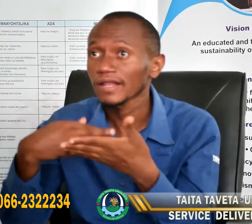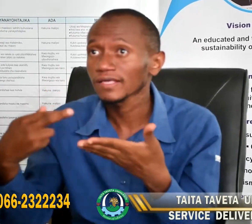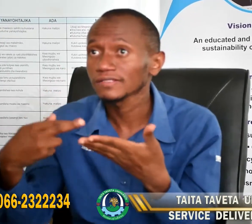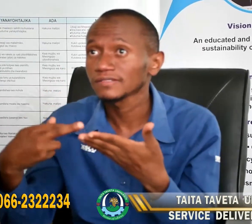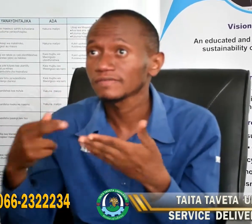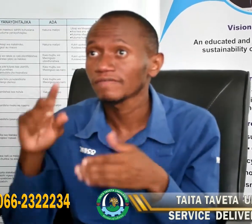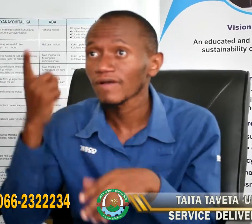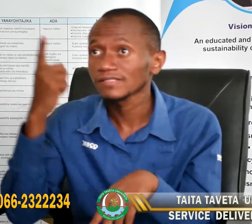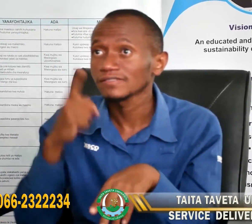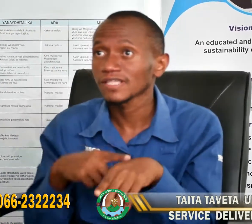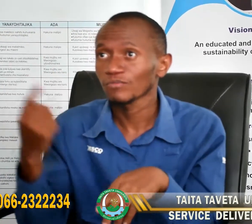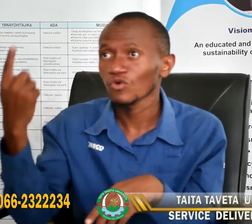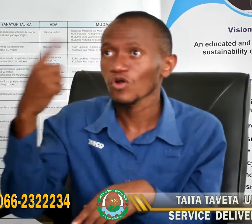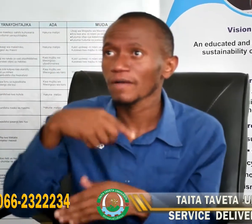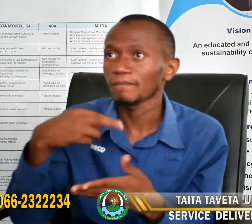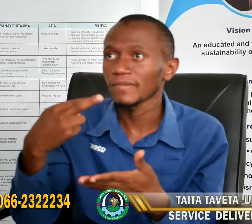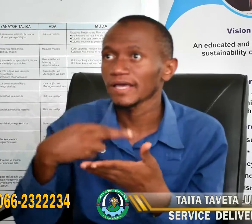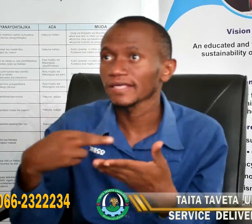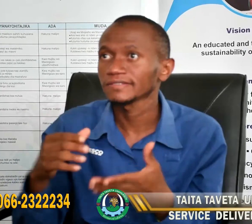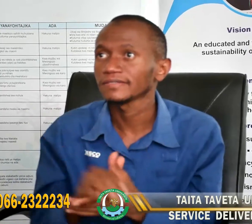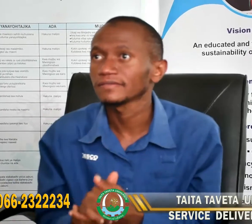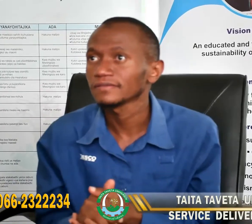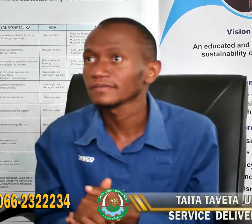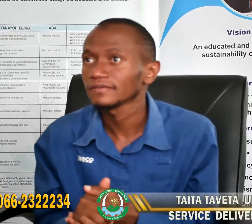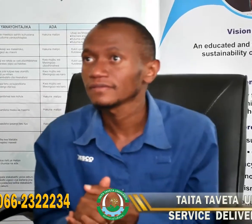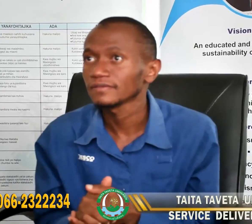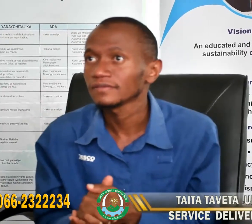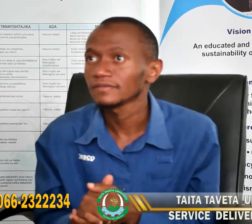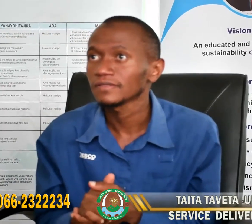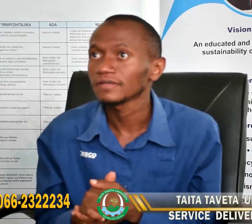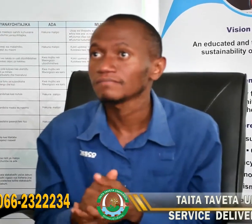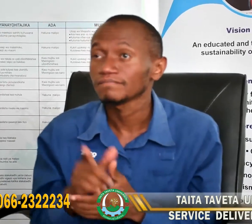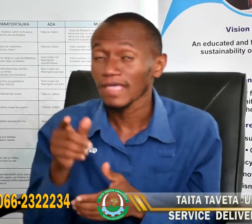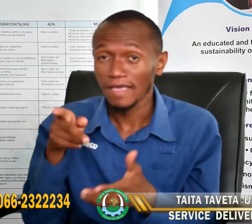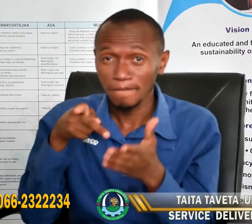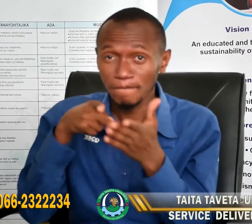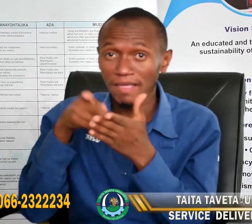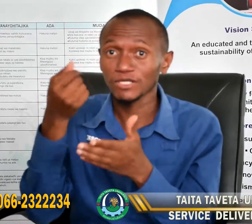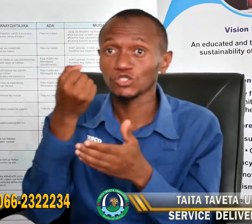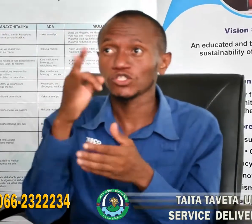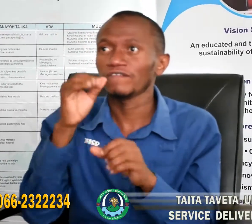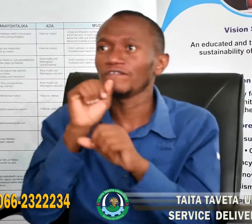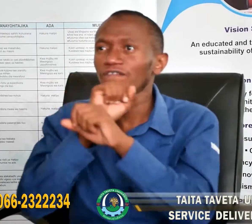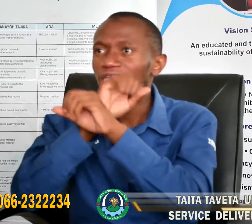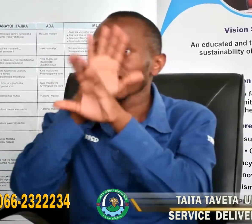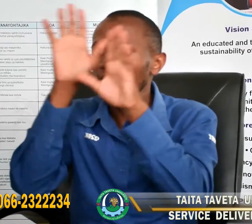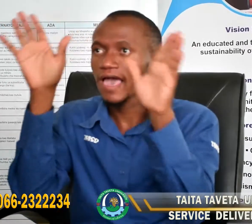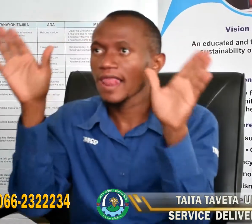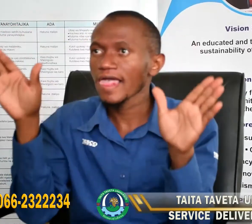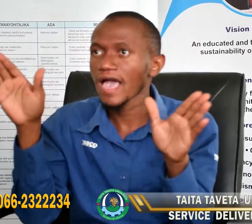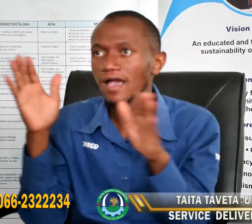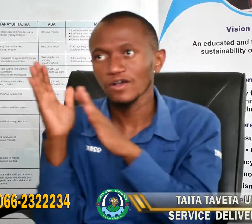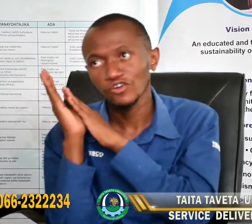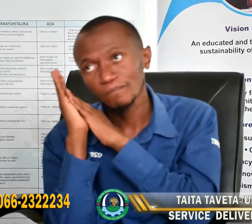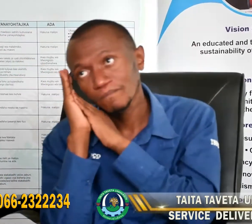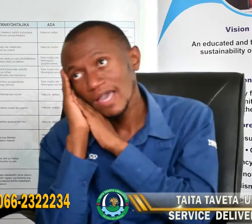Yanayohitajika, kupata stakabadhi ya au za zabuni. Kukidhi vigezo vya kisheria